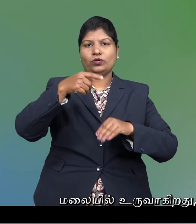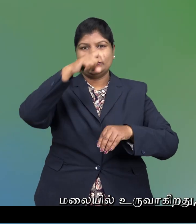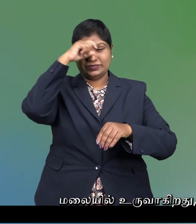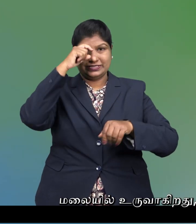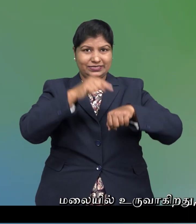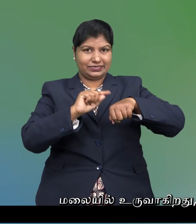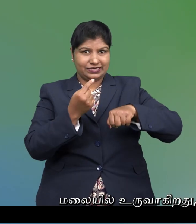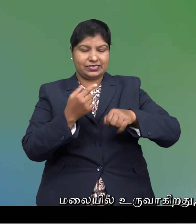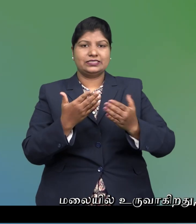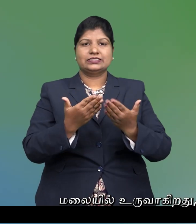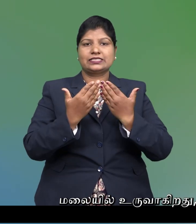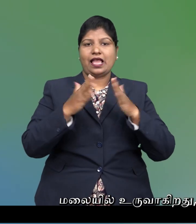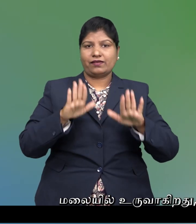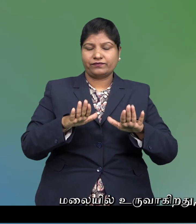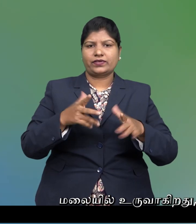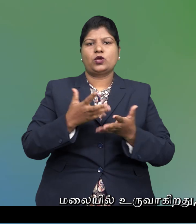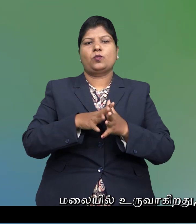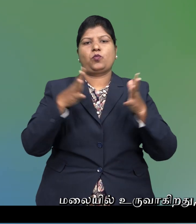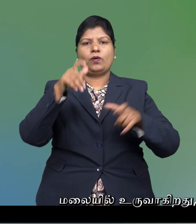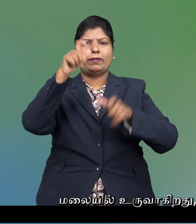57,671 கிலோமீட்டர் கர்நாடகாவில் உள்ளது.